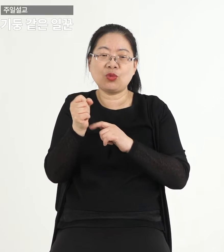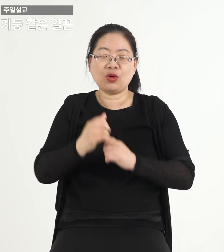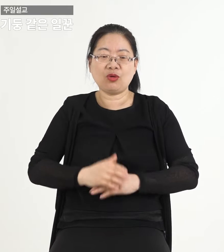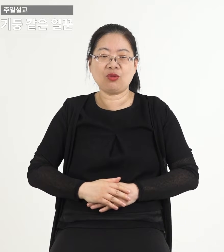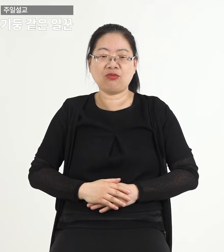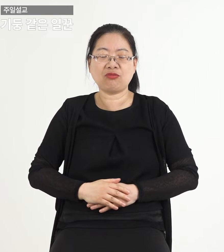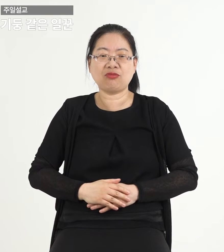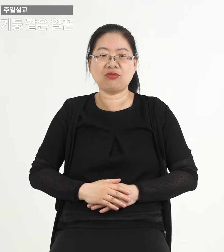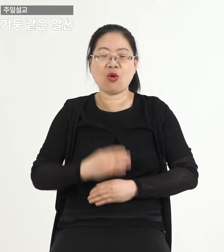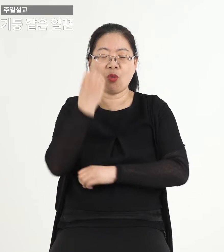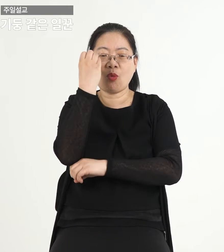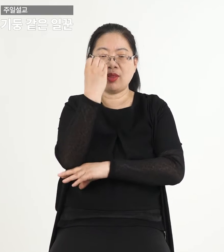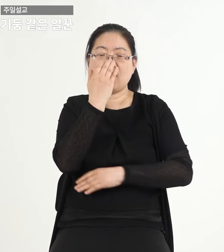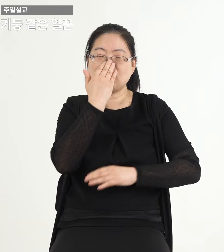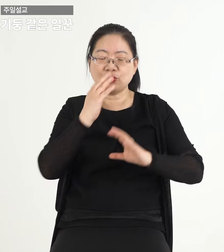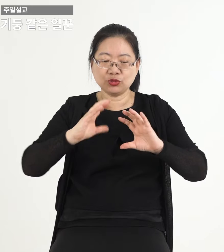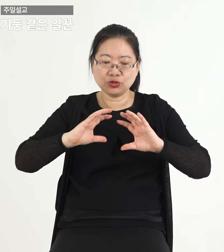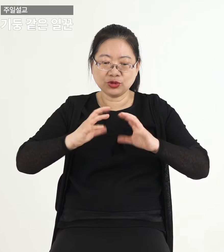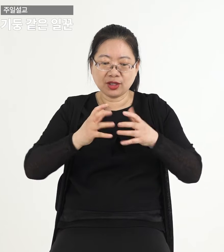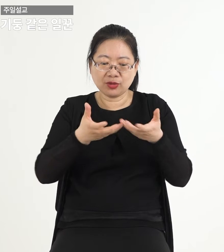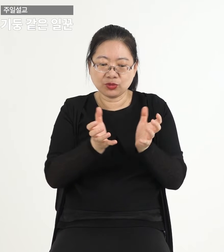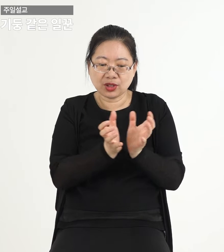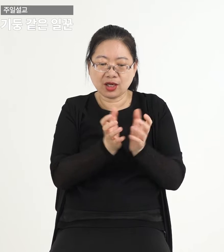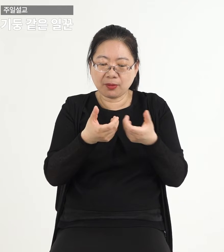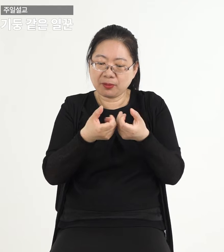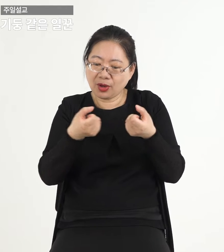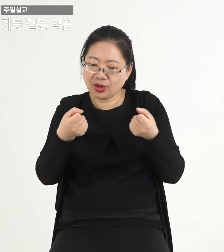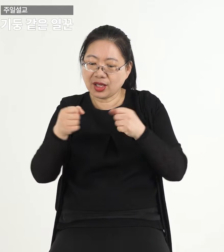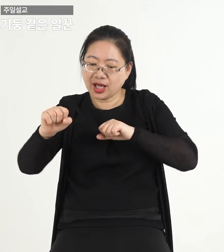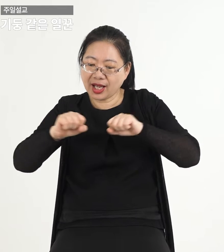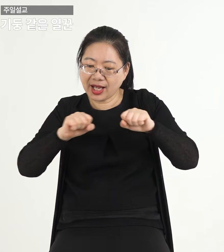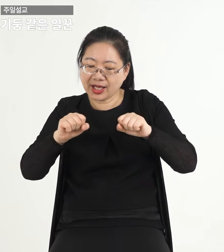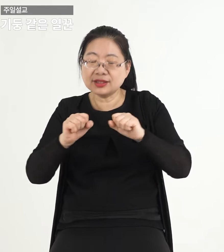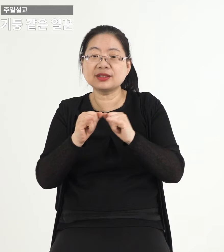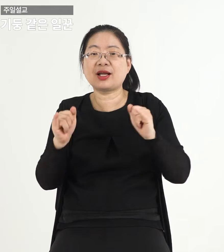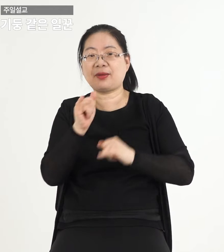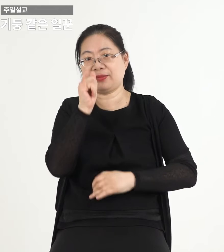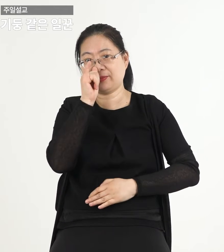무리들이 생겨나기 시작했습니다. 소위 그 무리가